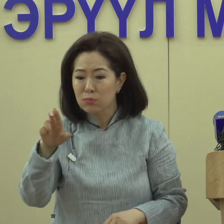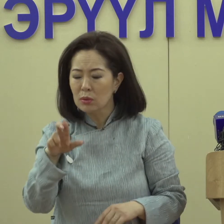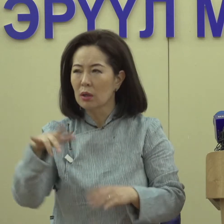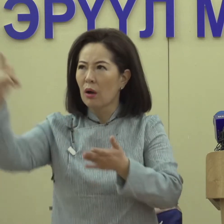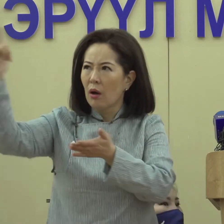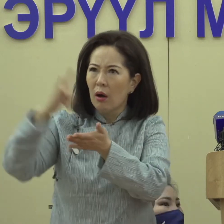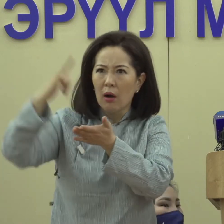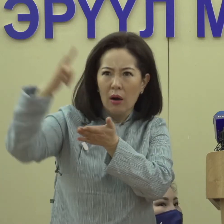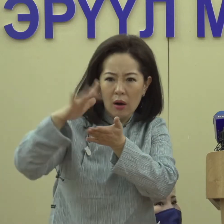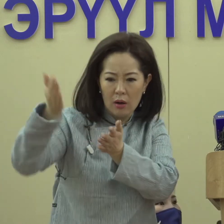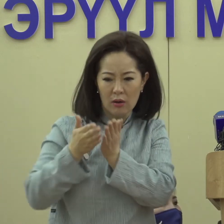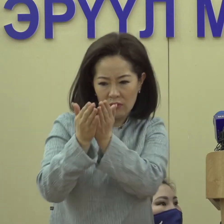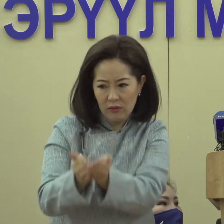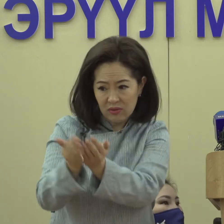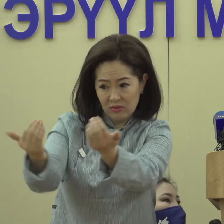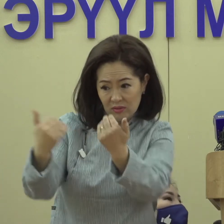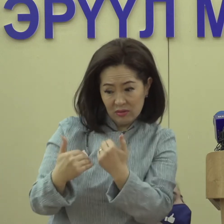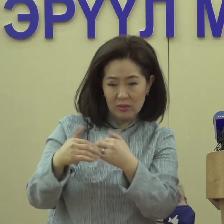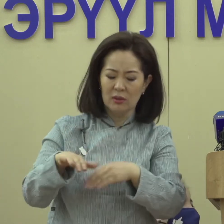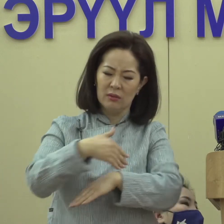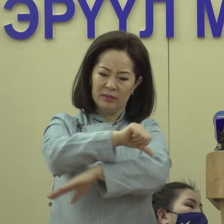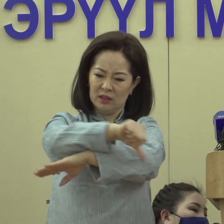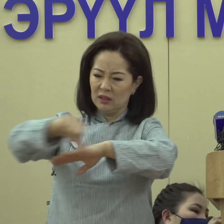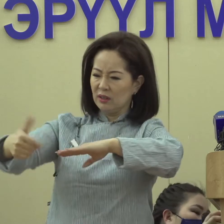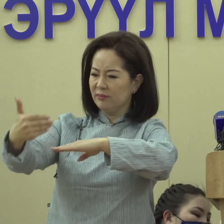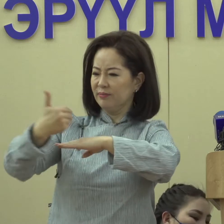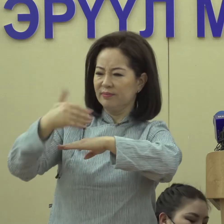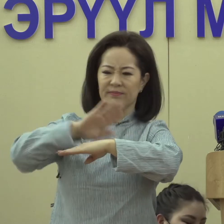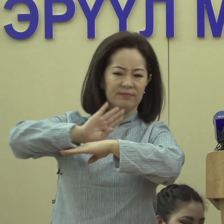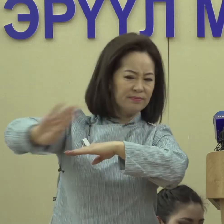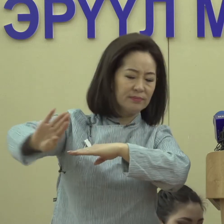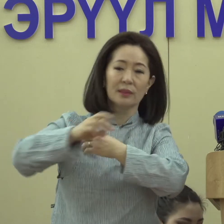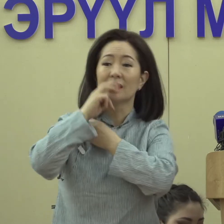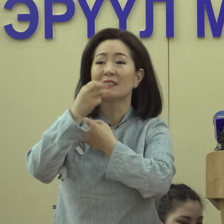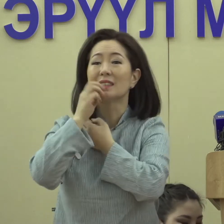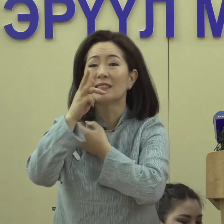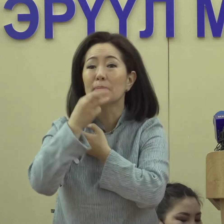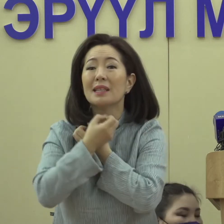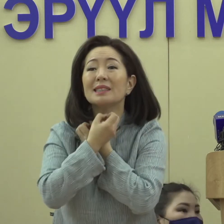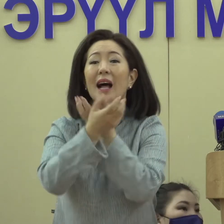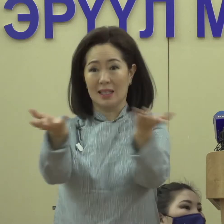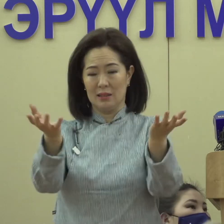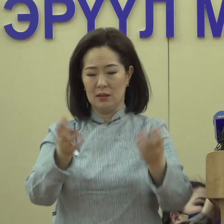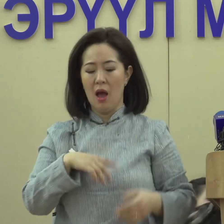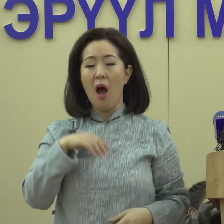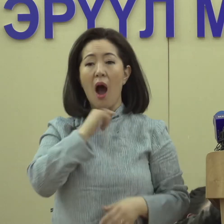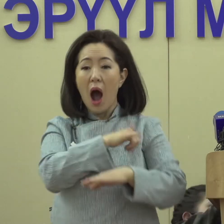болон далайн тээврийн зорчигчдыг өөрийн улсын хилээр нэвтрүүлэхгүй гэдгээ зарласан. За энэ шийдвэрт Арабын